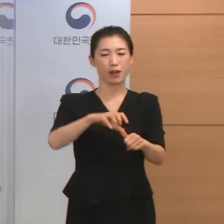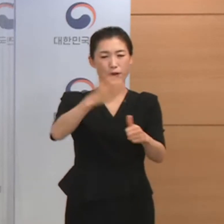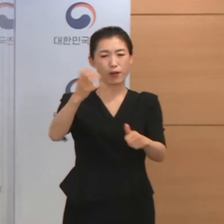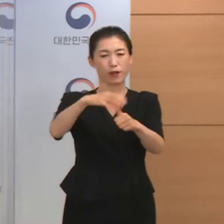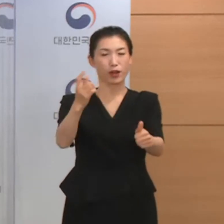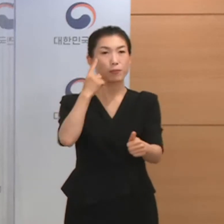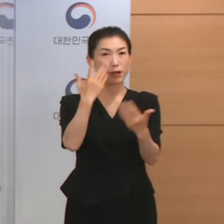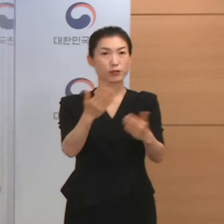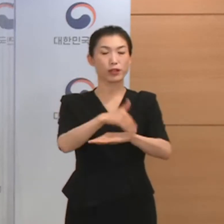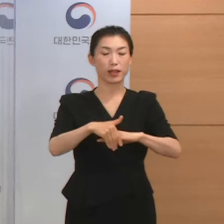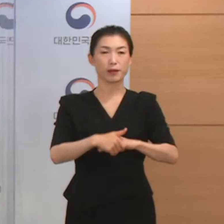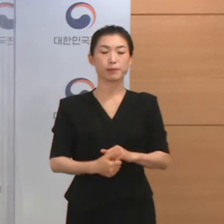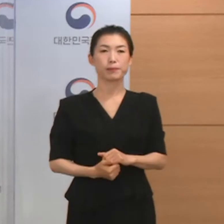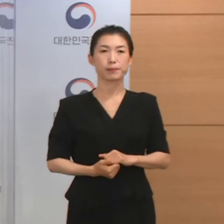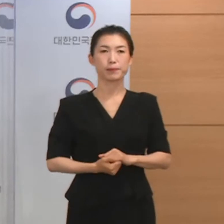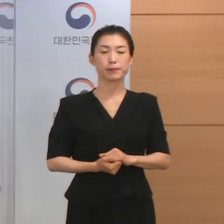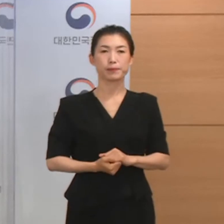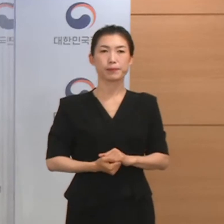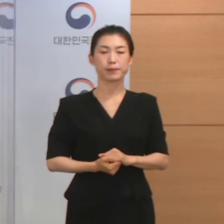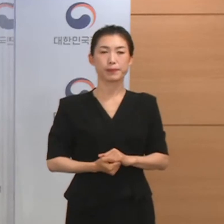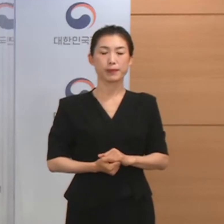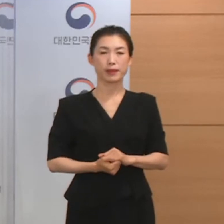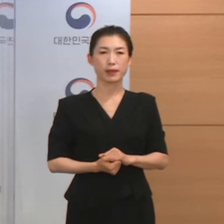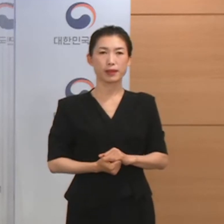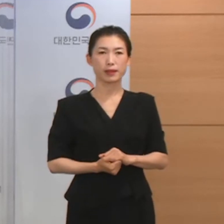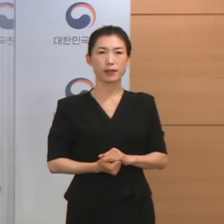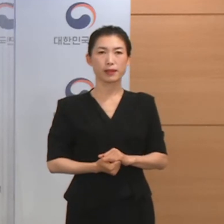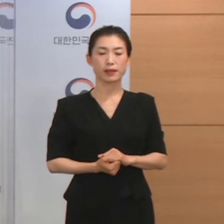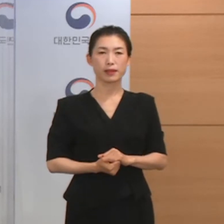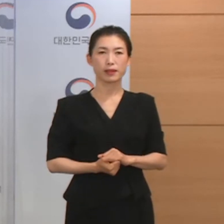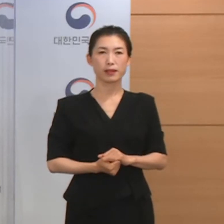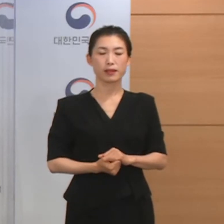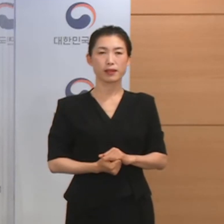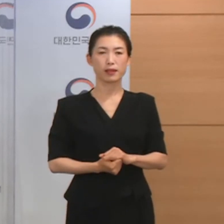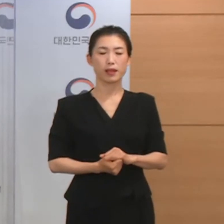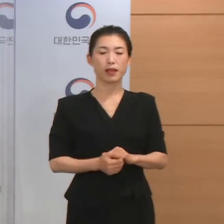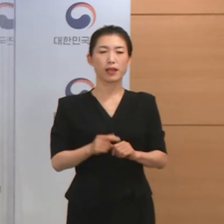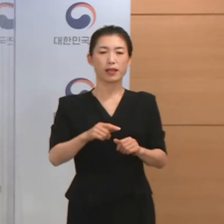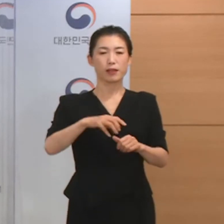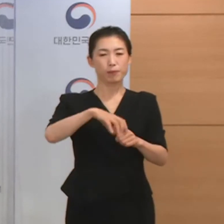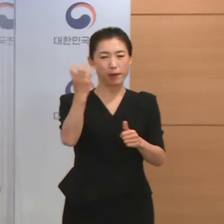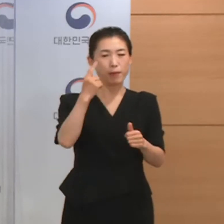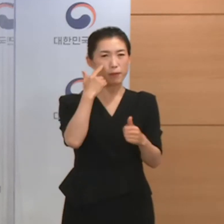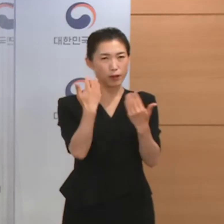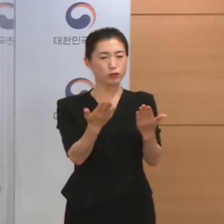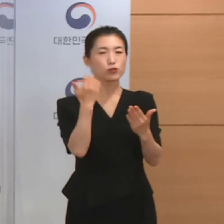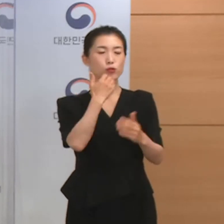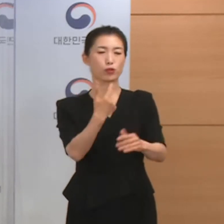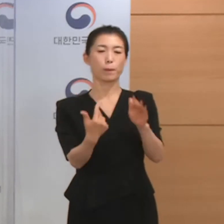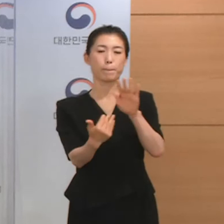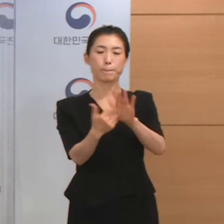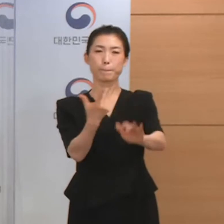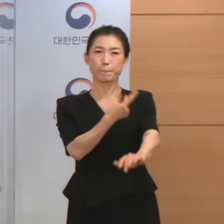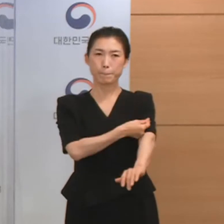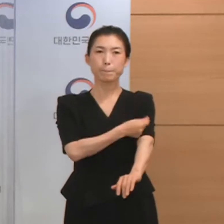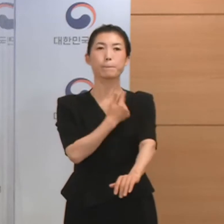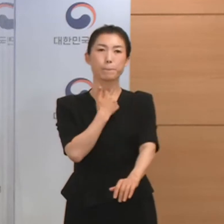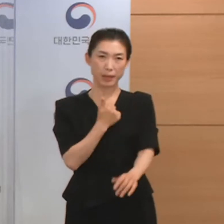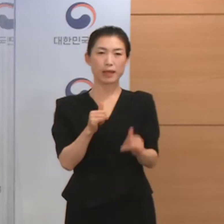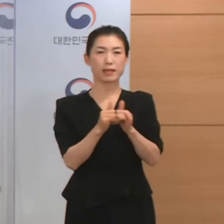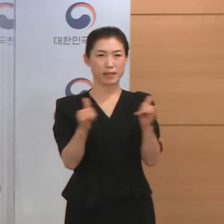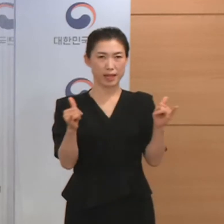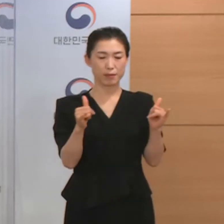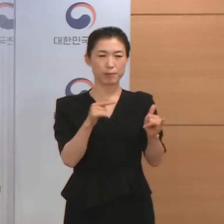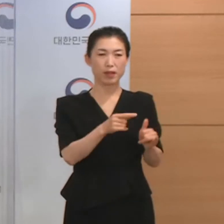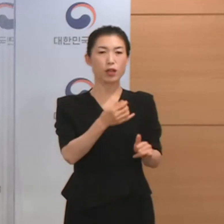단계별로 방역조치를 완화하는 그 내용들은 예방접종을 받으신 대상층들이 예방접종의 효과가